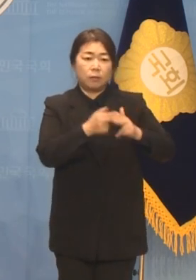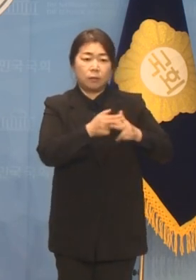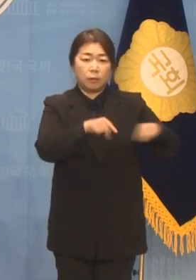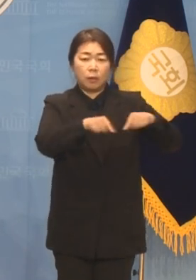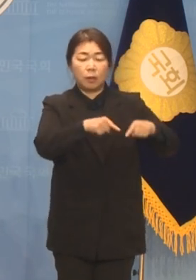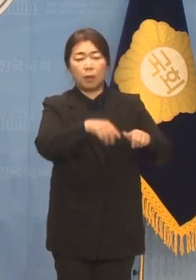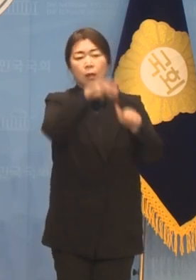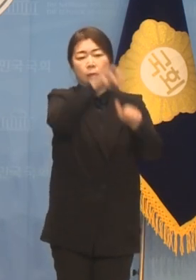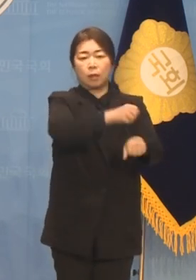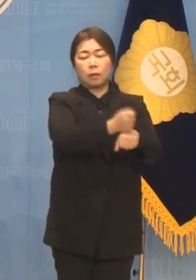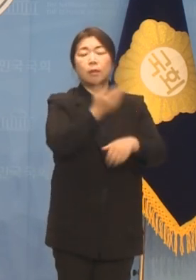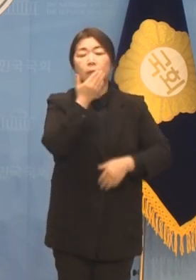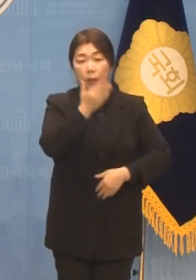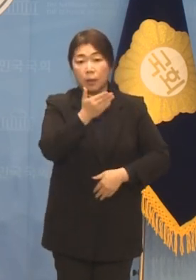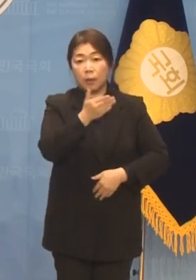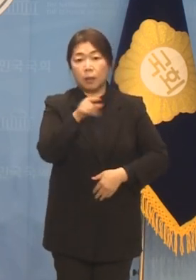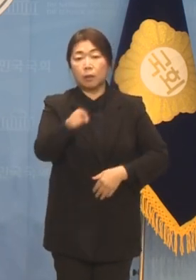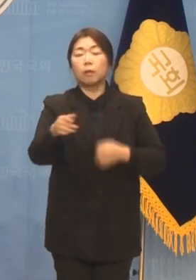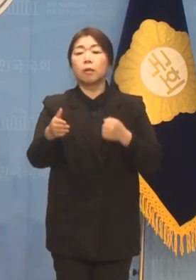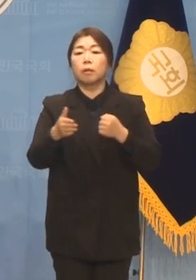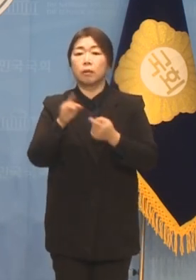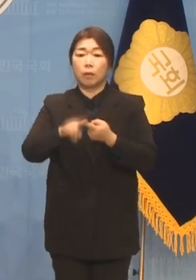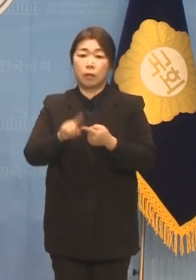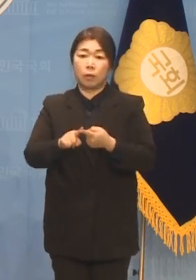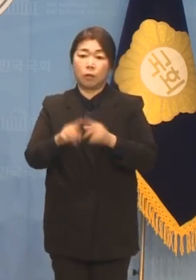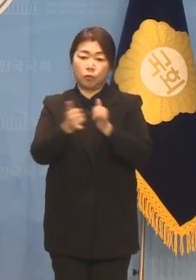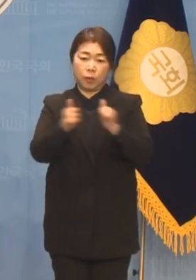민의이고 민심이라는 것을 확신합니다.